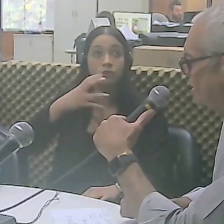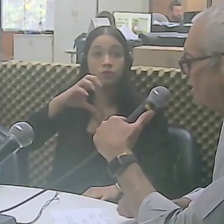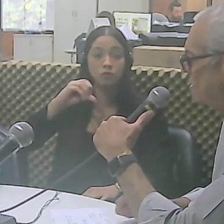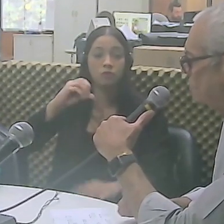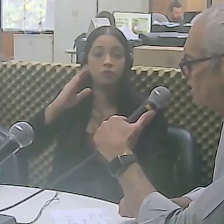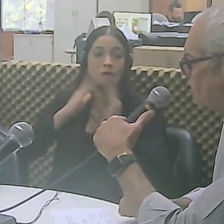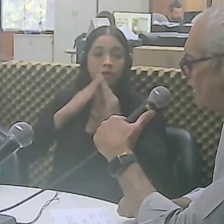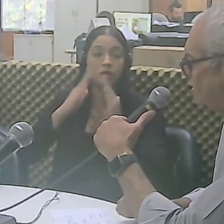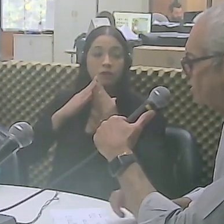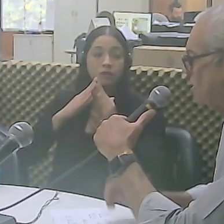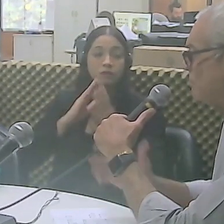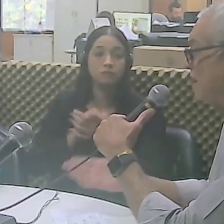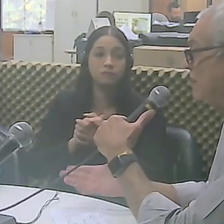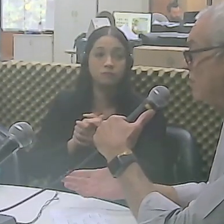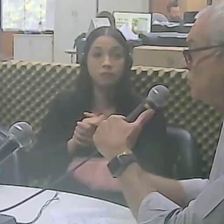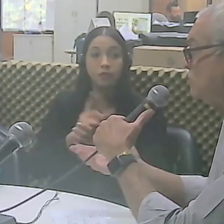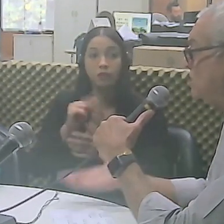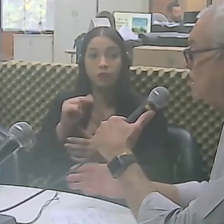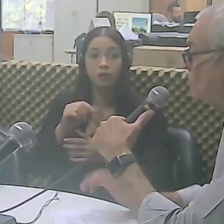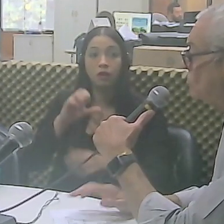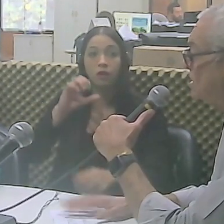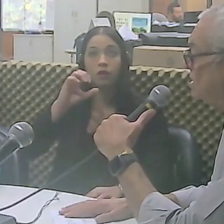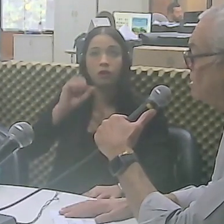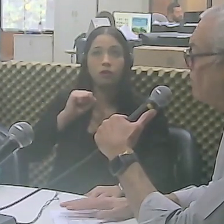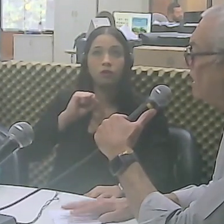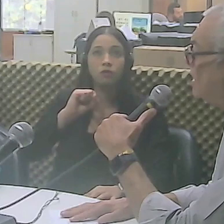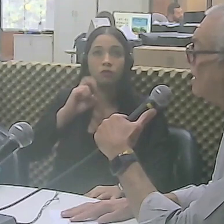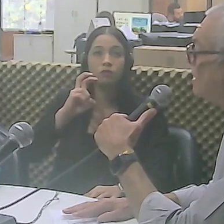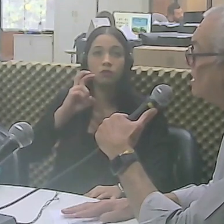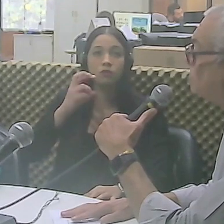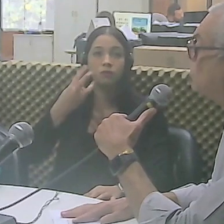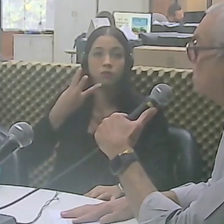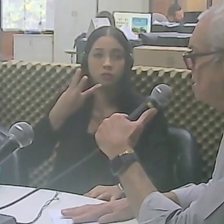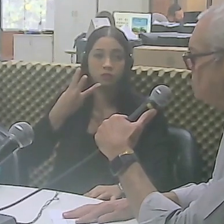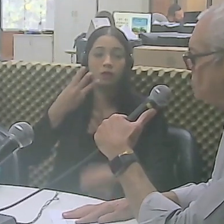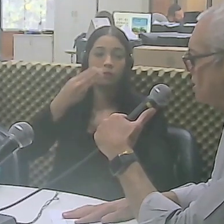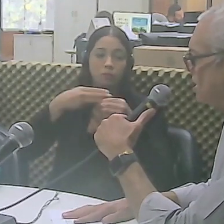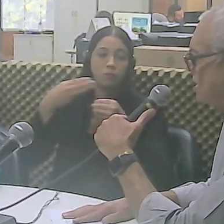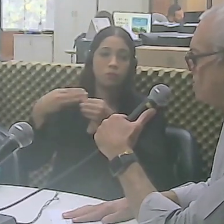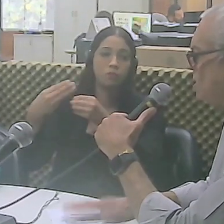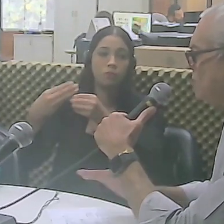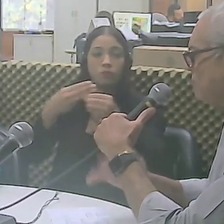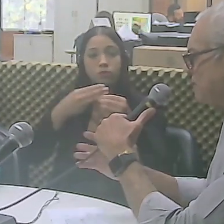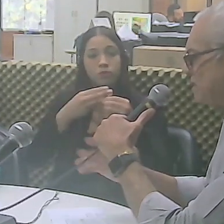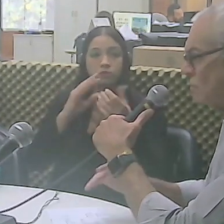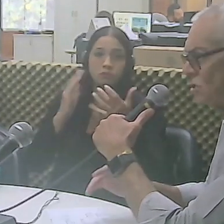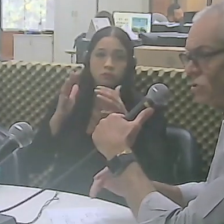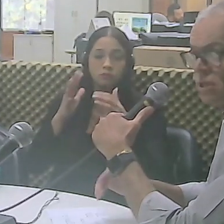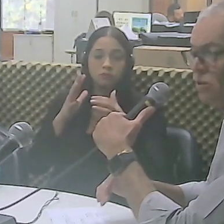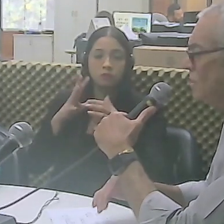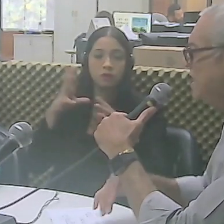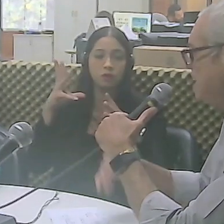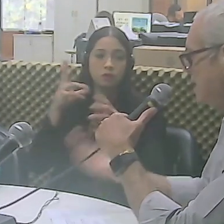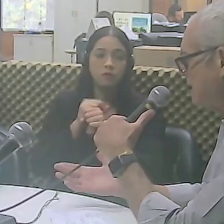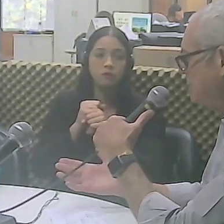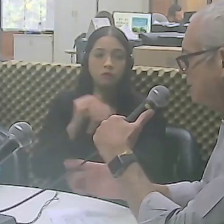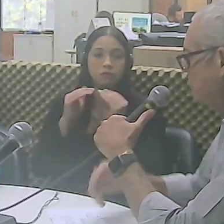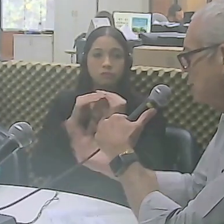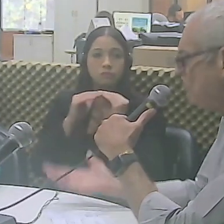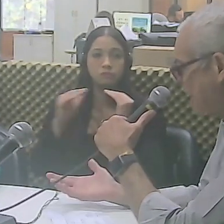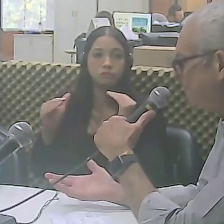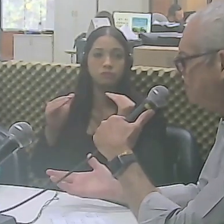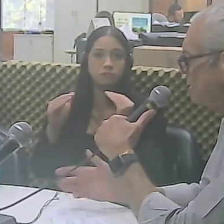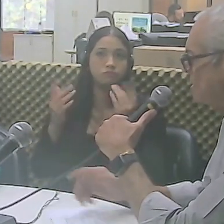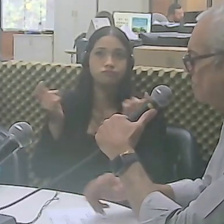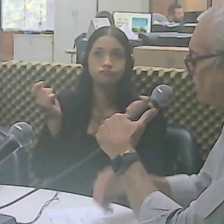9.939 unidades habitacionais. Nós estamos falando aí de 853 municípios. Então, se a gente for fazer um raciocínio linear,